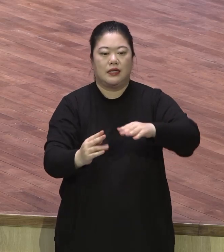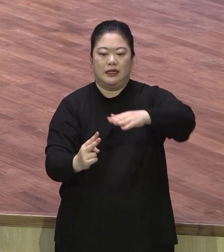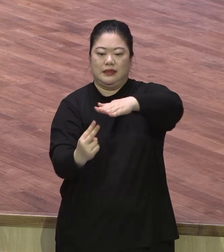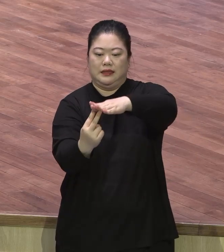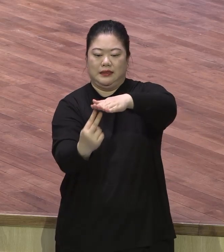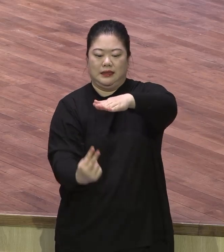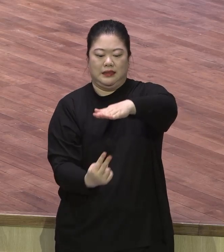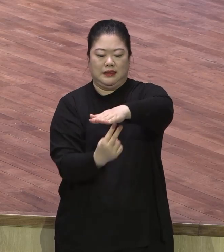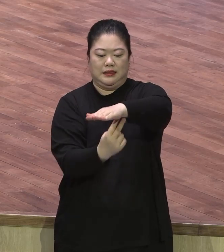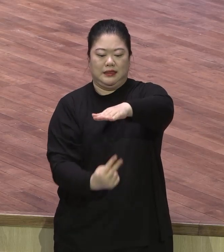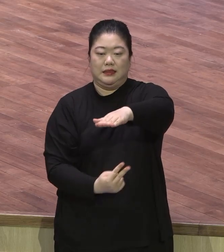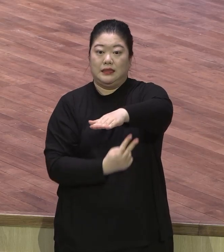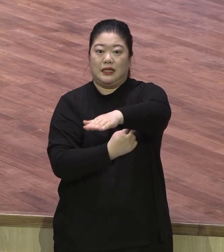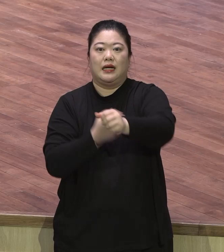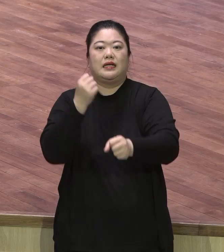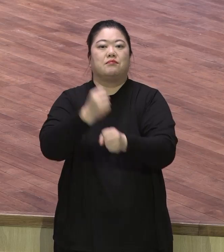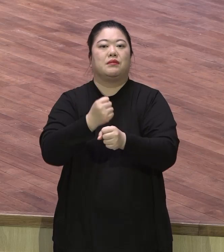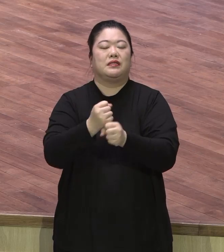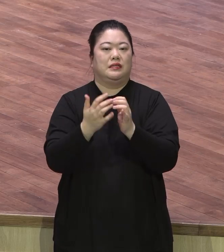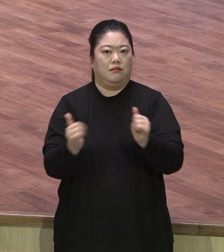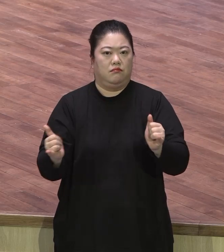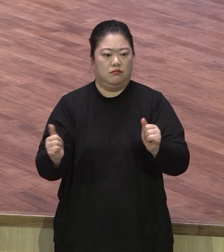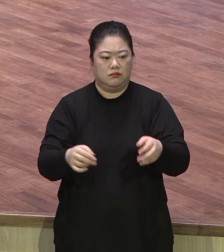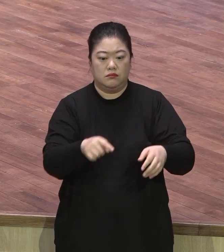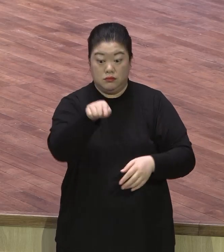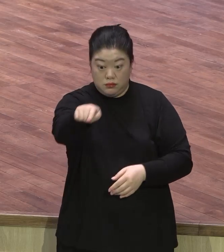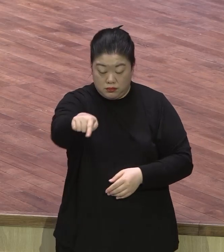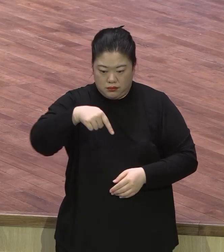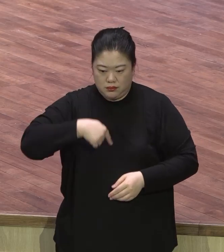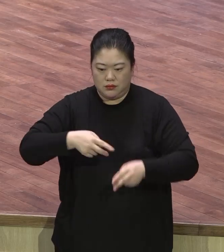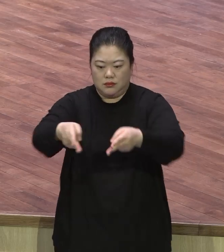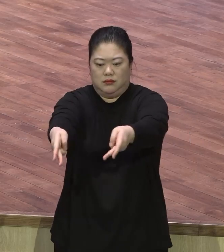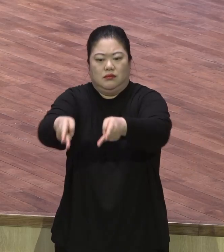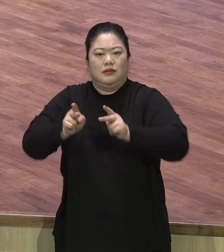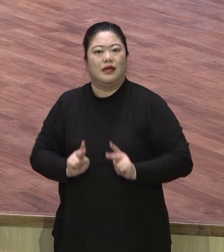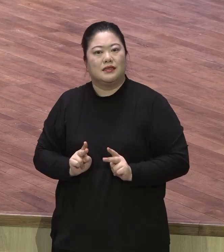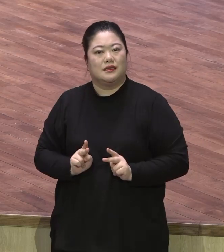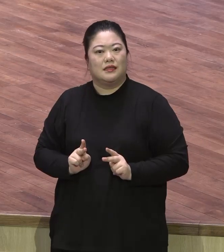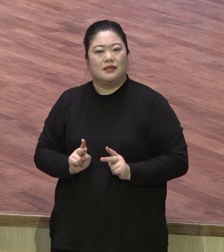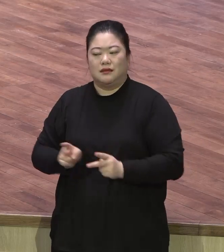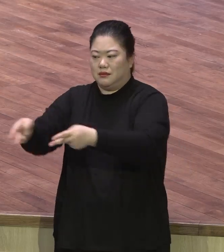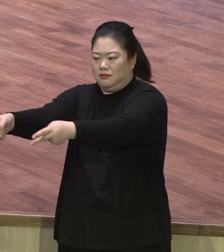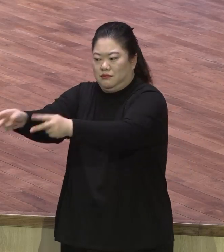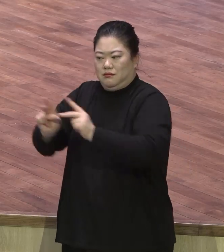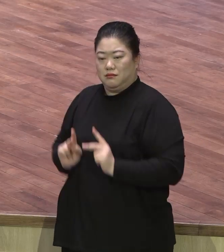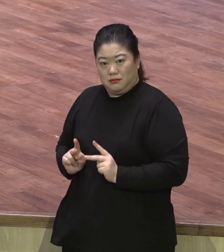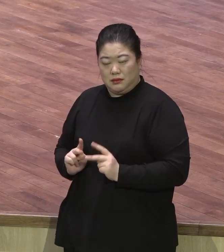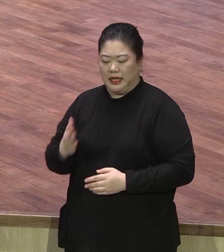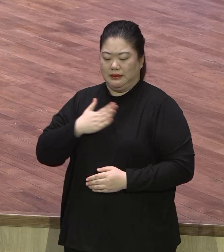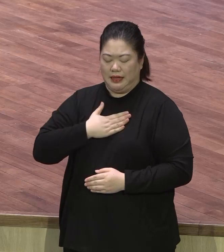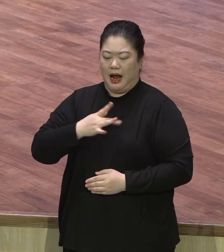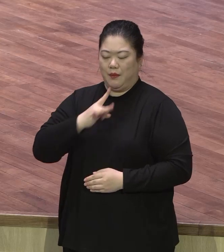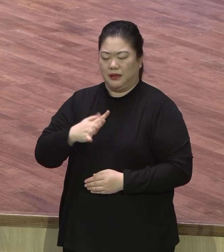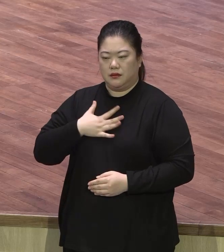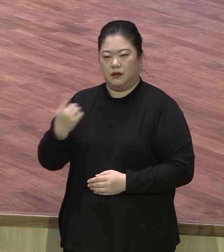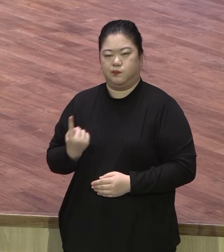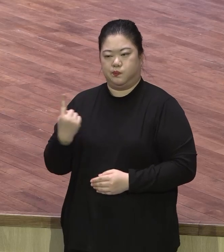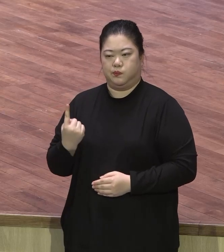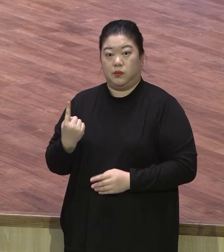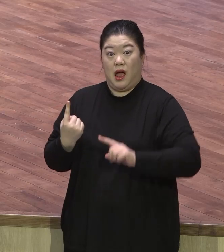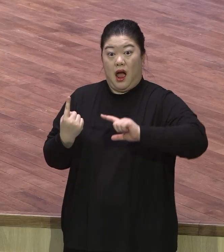다리를 놓는 사람 하나님이 우리를 영적 제사장으로 삼으신 것은 다른 사람 다른 민족 사이에 은약적